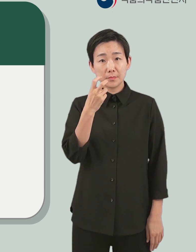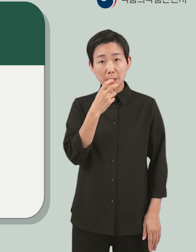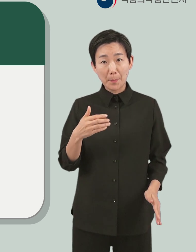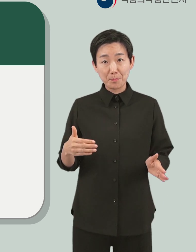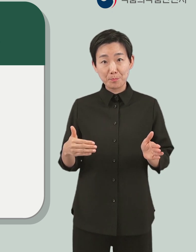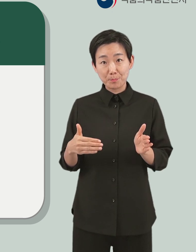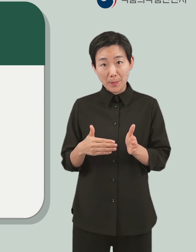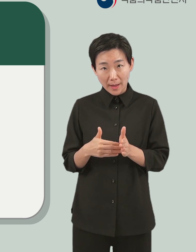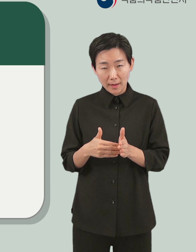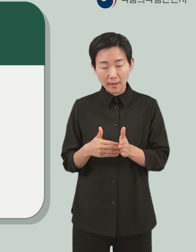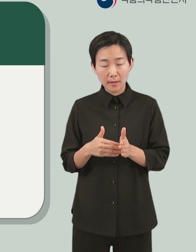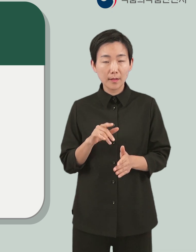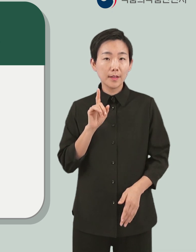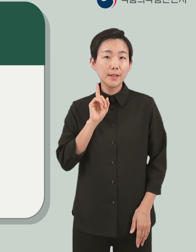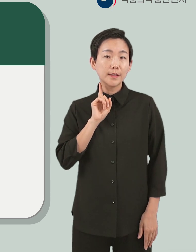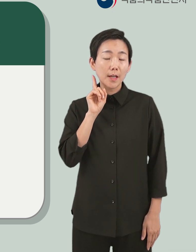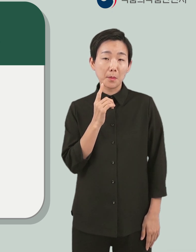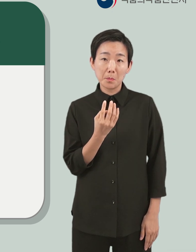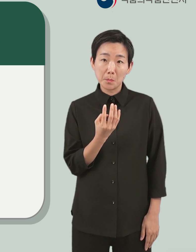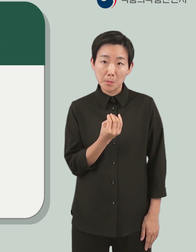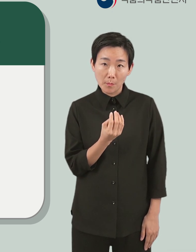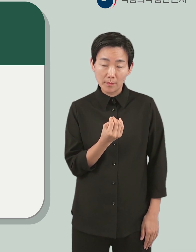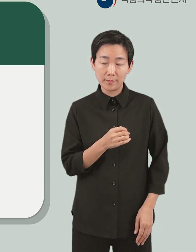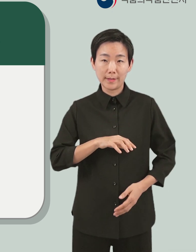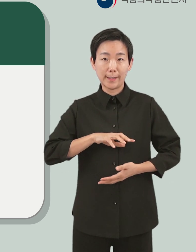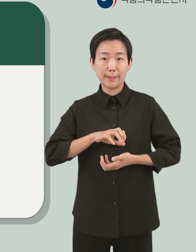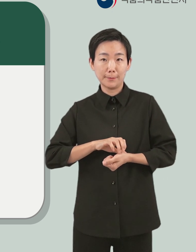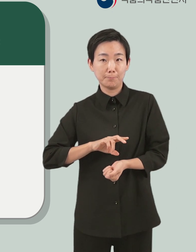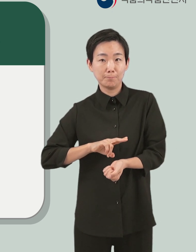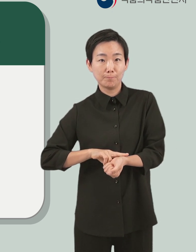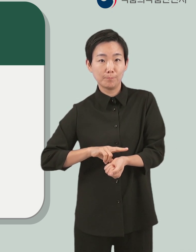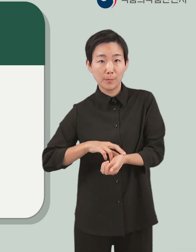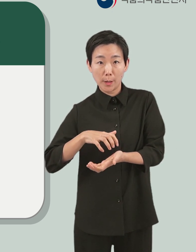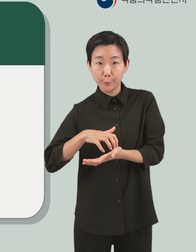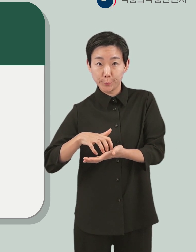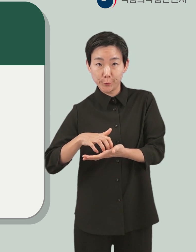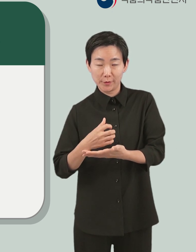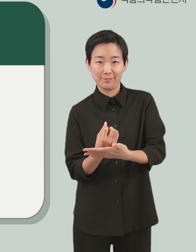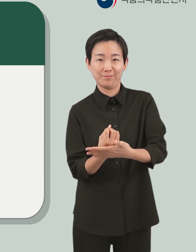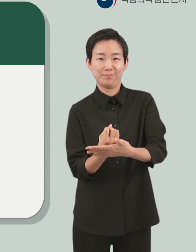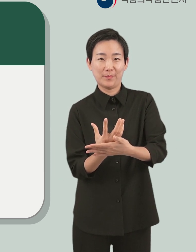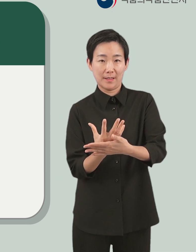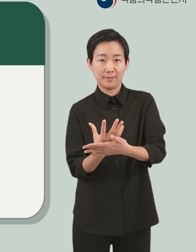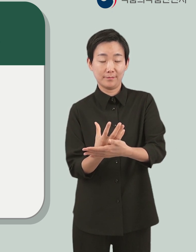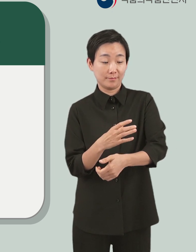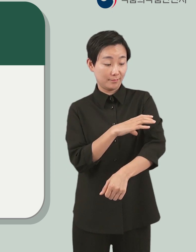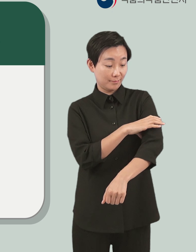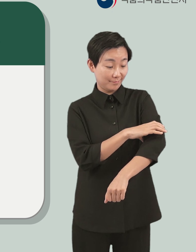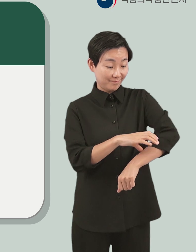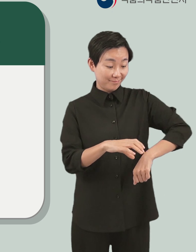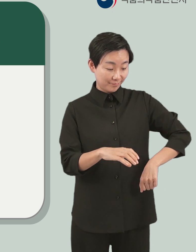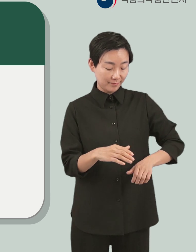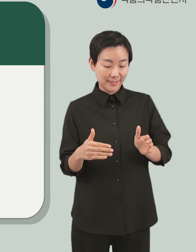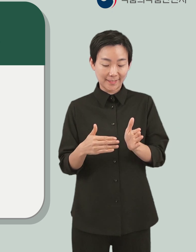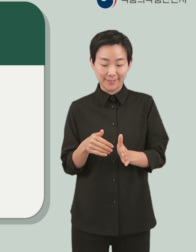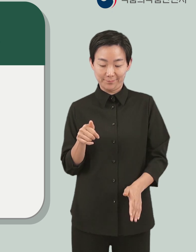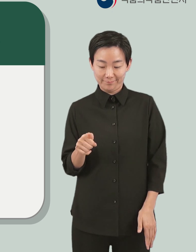혈압 수치와 맥박수가 표시됩니다. 이후 커프를 벗고 전원 버튼을 눌러 기기의 전원을